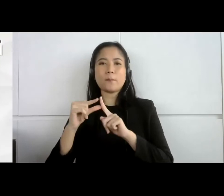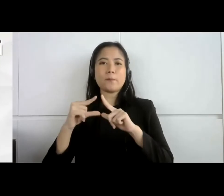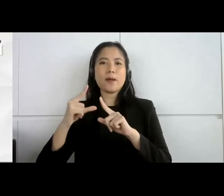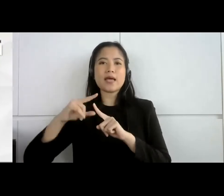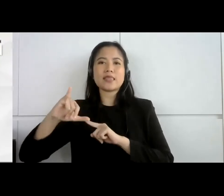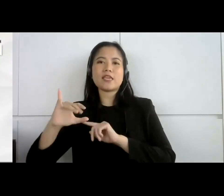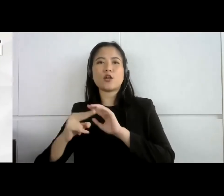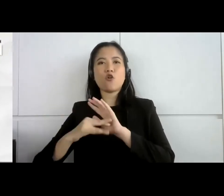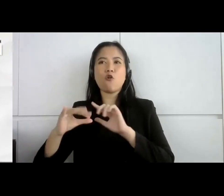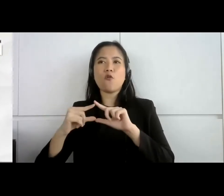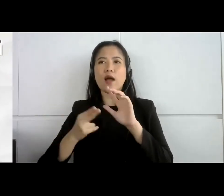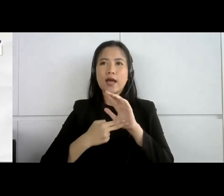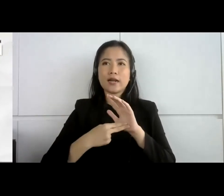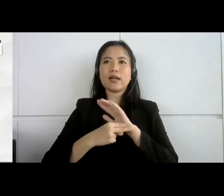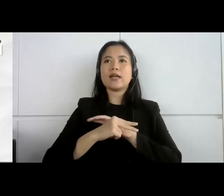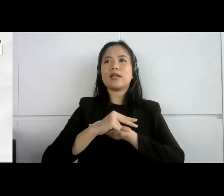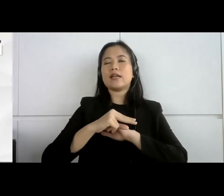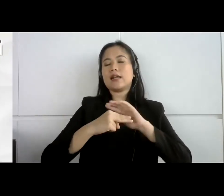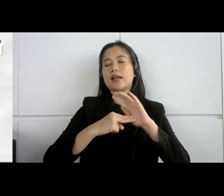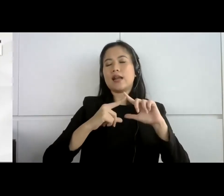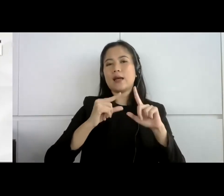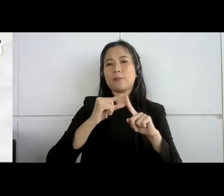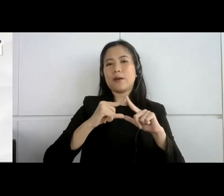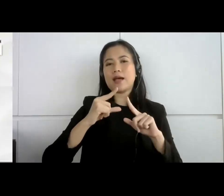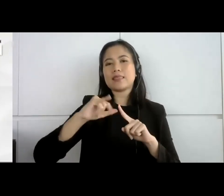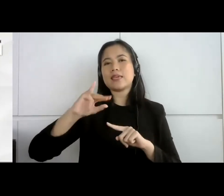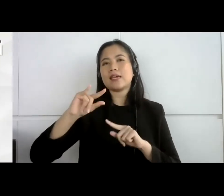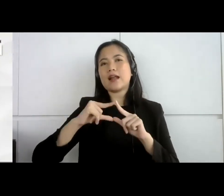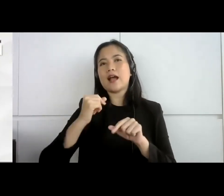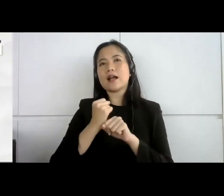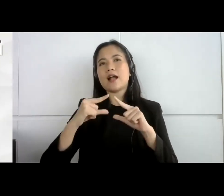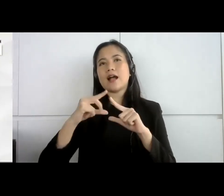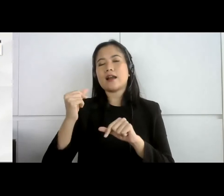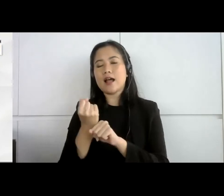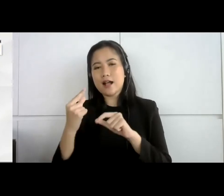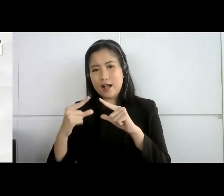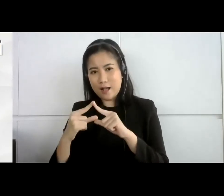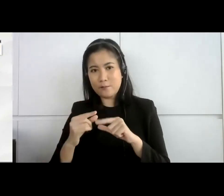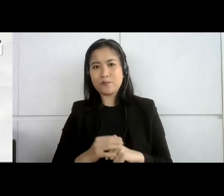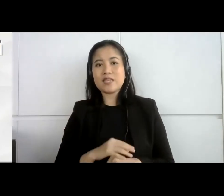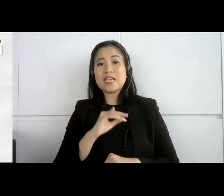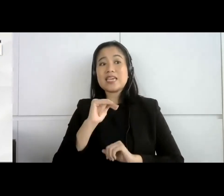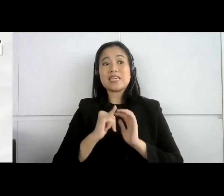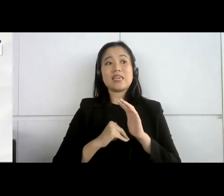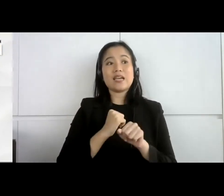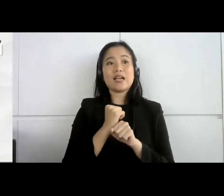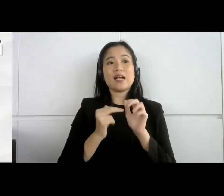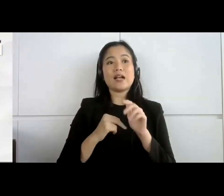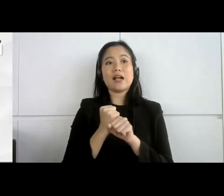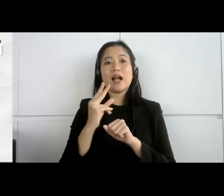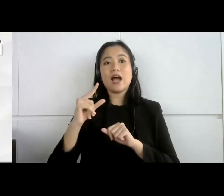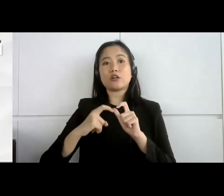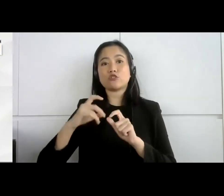napa raga-raga, rimuri napa ngampiri, ingarso suntulodo, ing madya mangkarso,